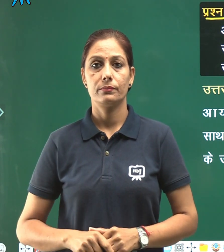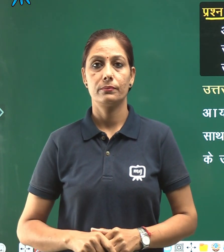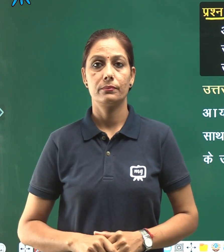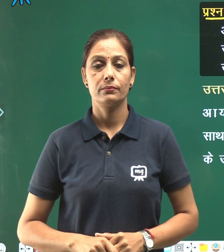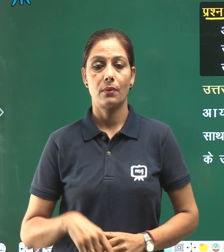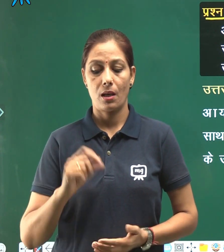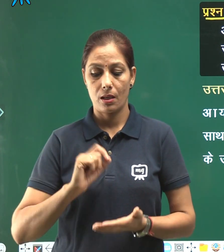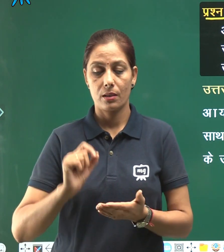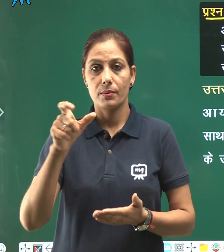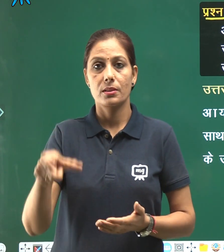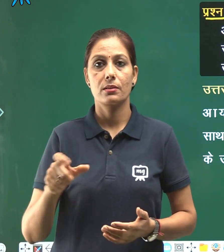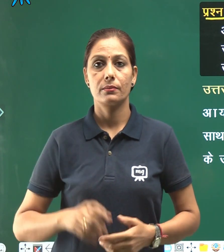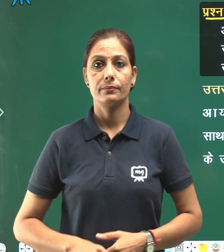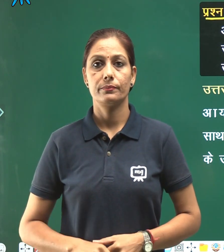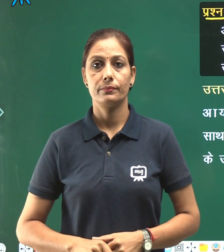लेखक